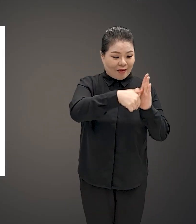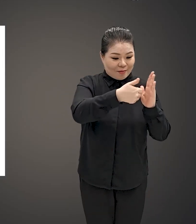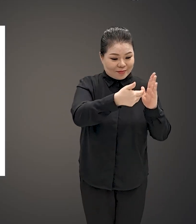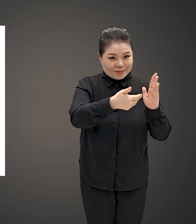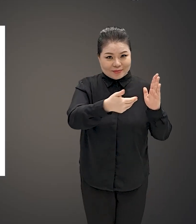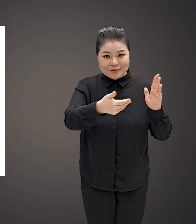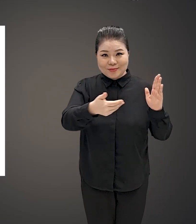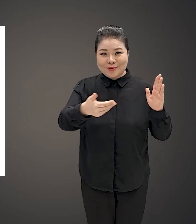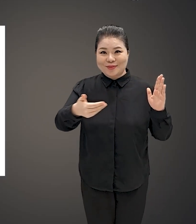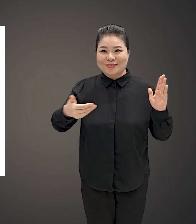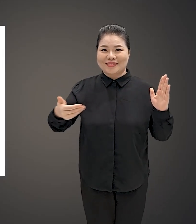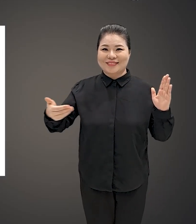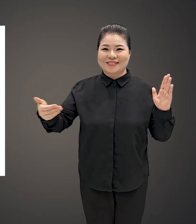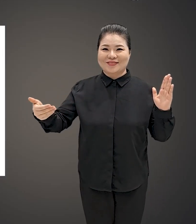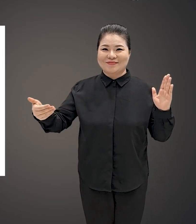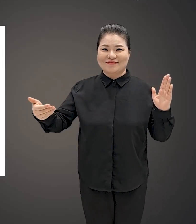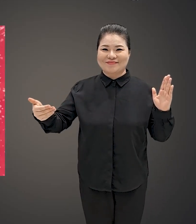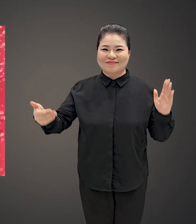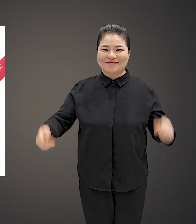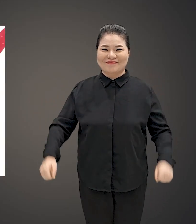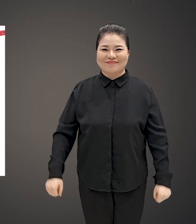계속 흘렀고